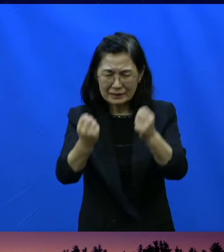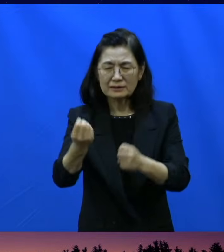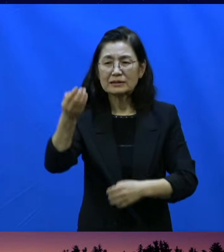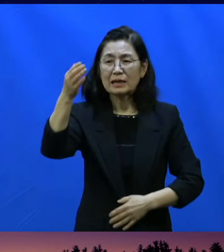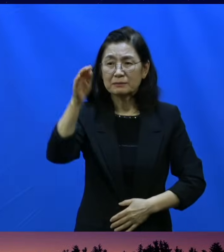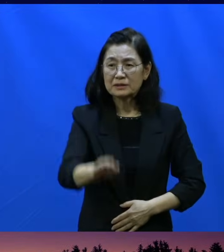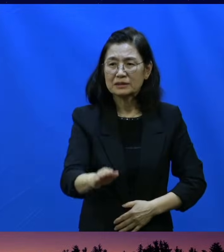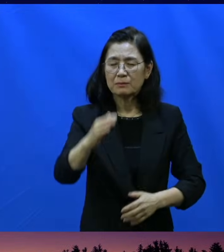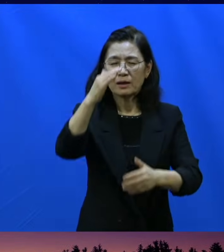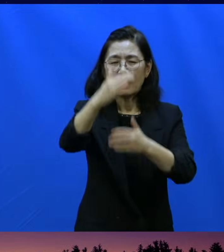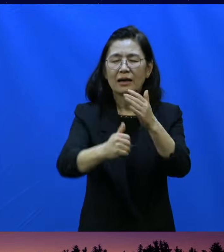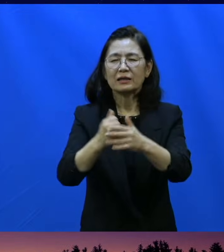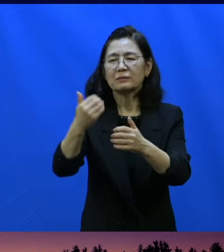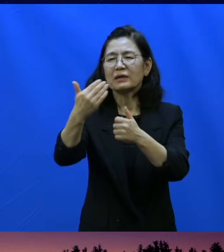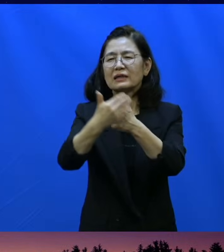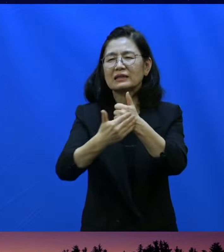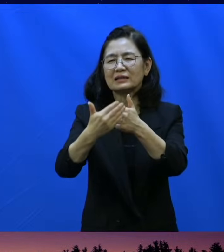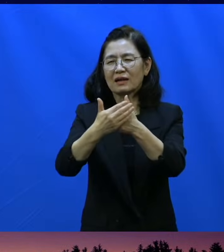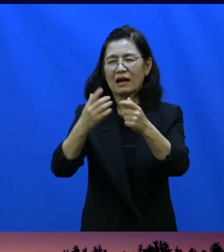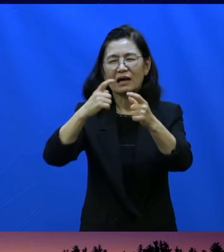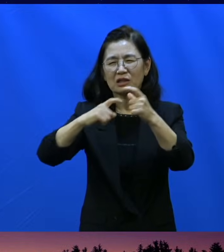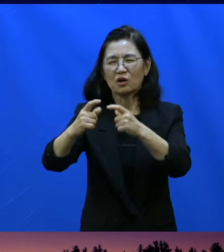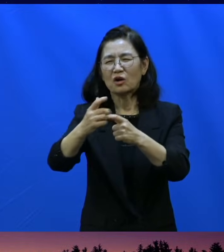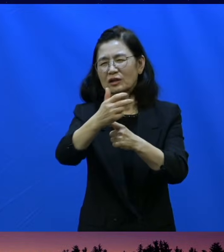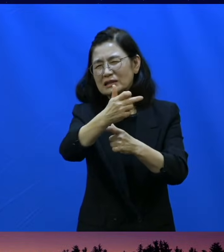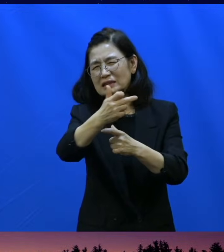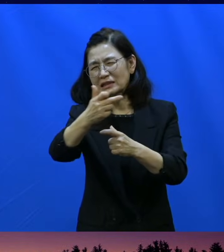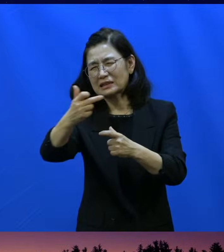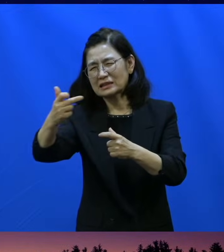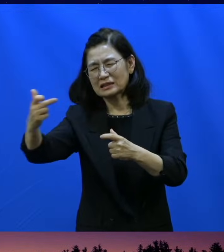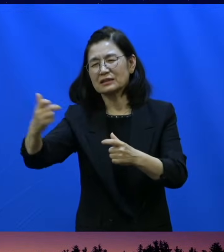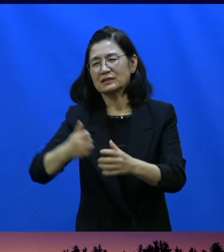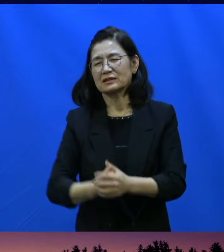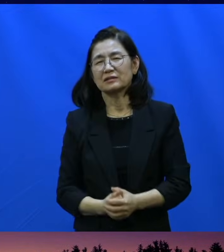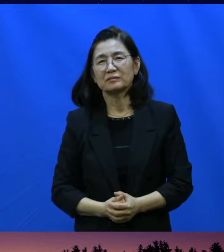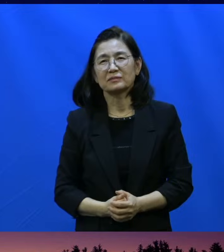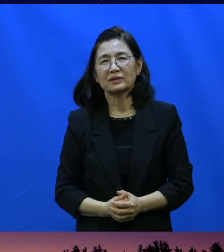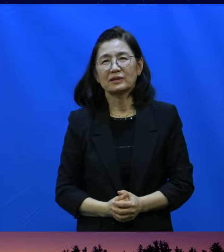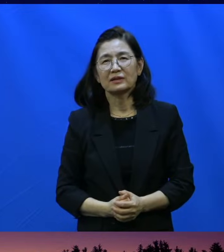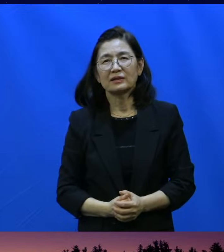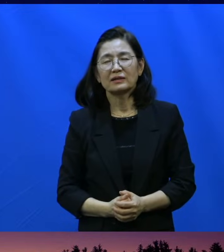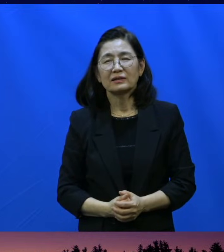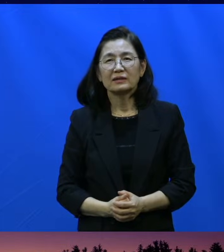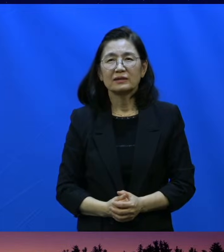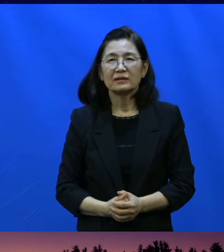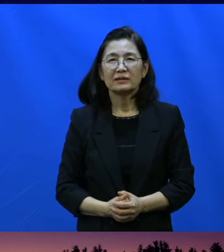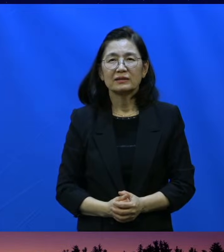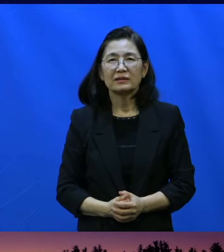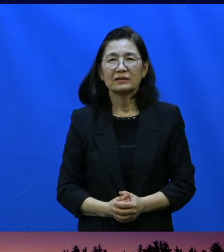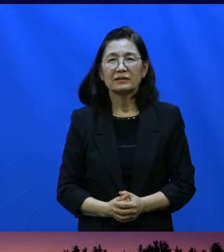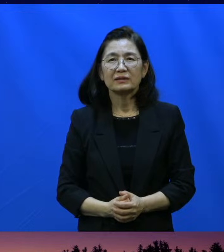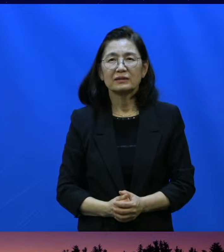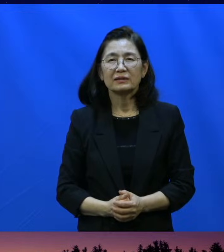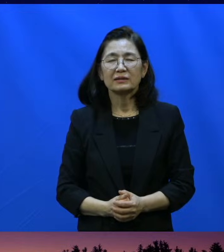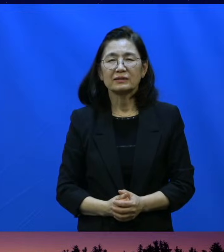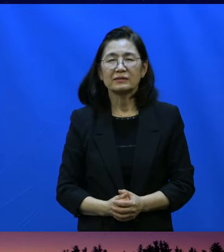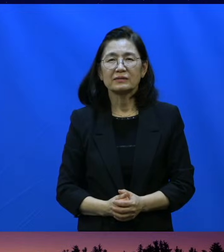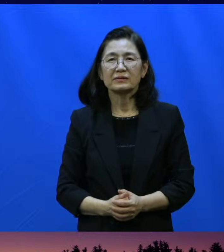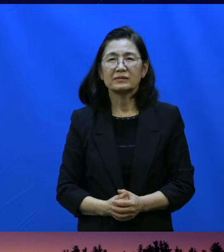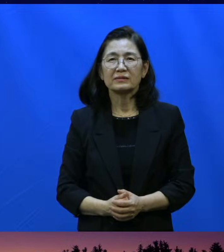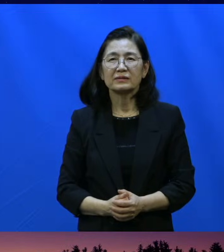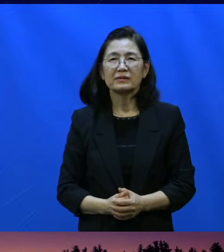거죠. 그래서 하나님의 은혜는 과거를 지우지는 않아요. 그런데 과거에 매이지는 않는다는